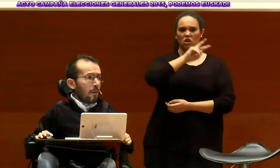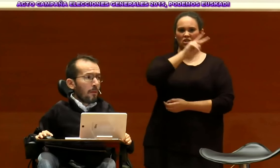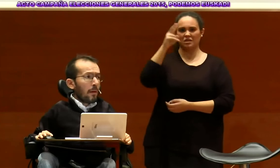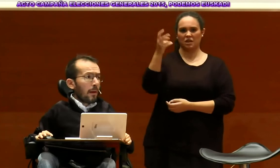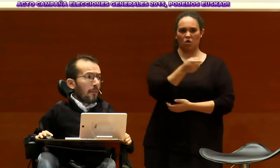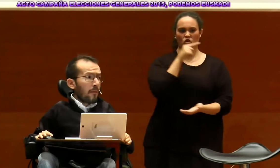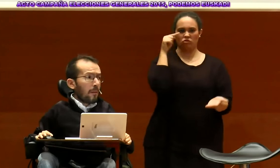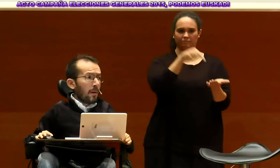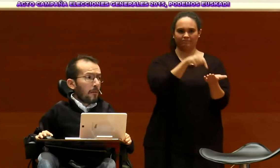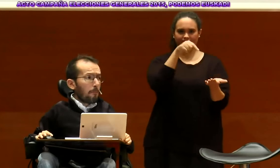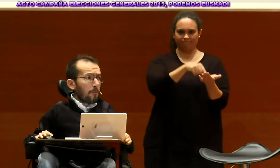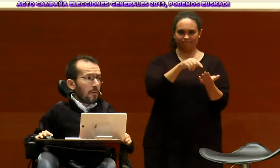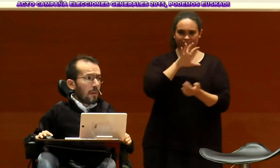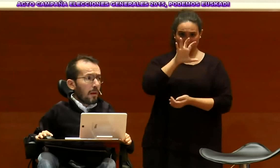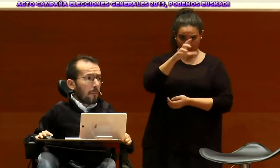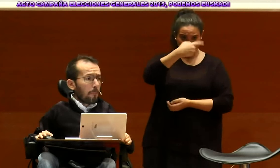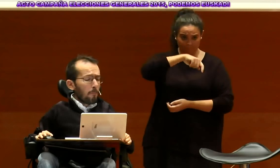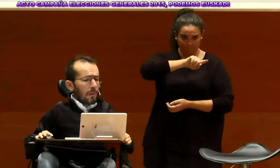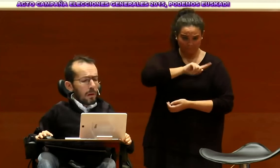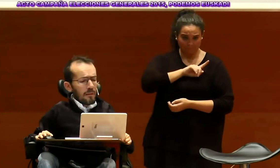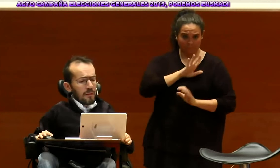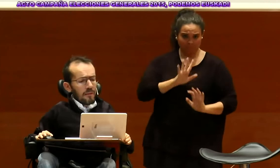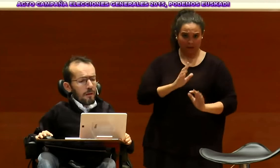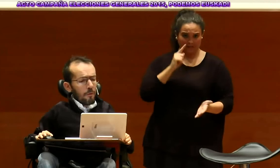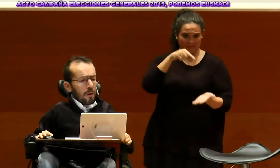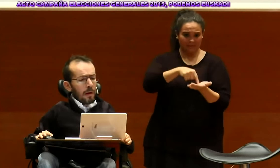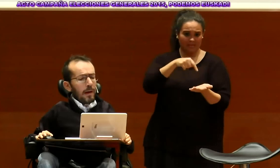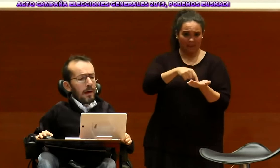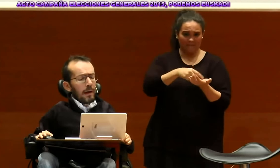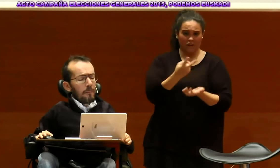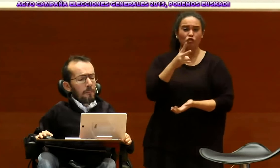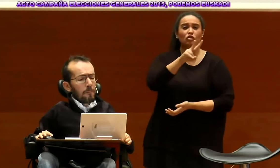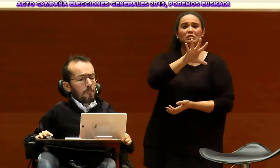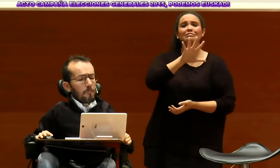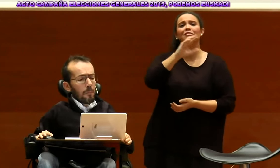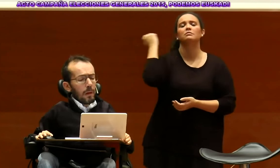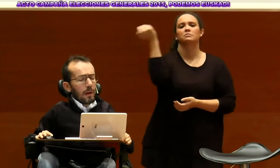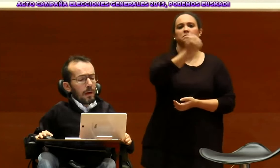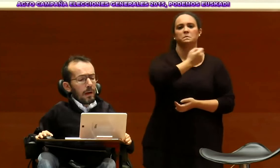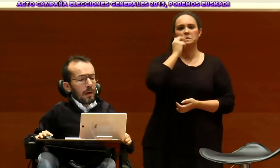políticos de este país, de este Estado,